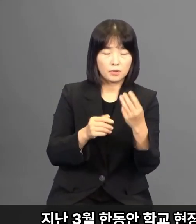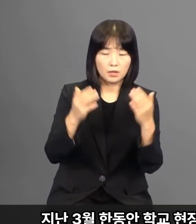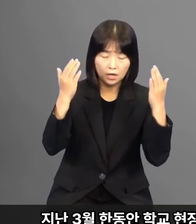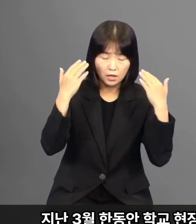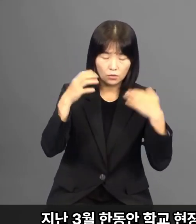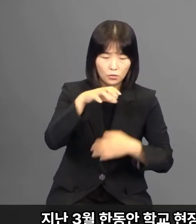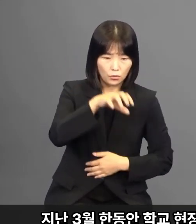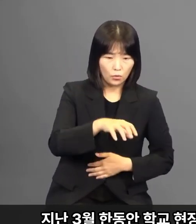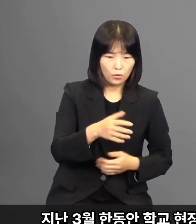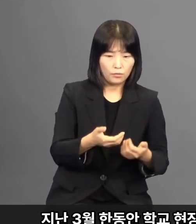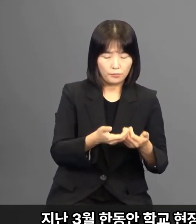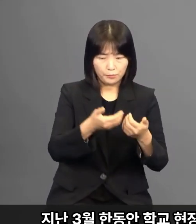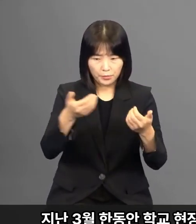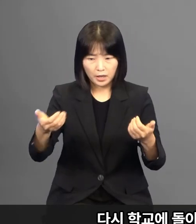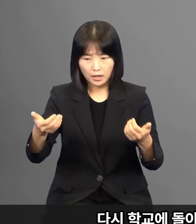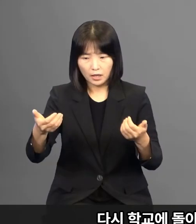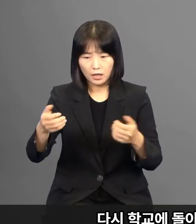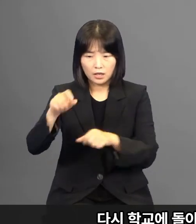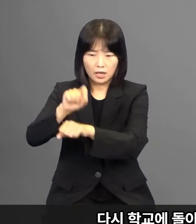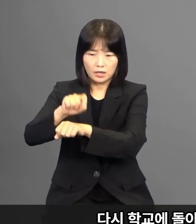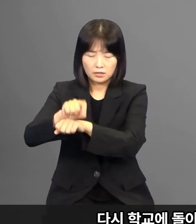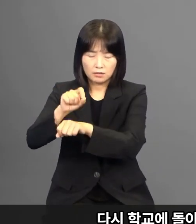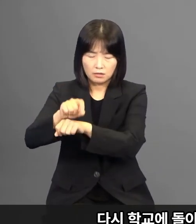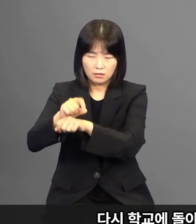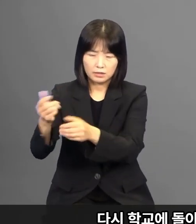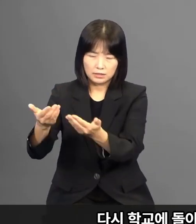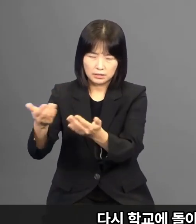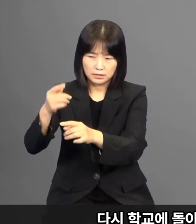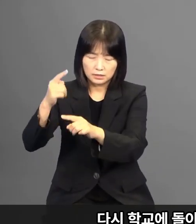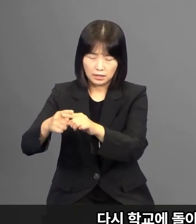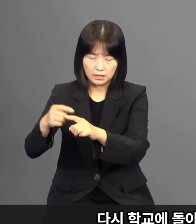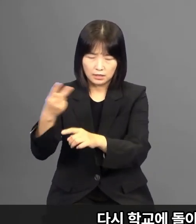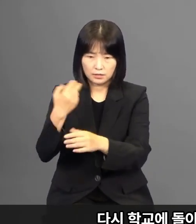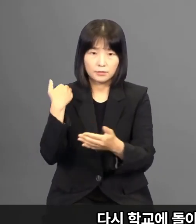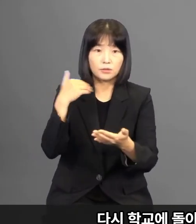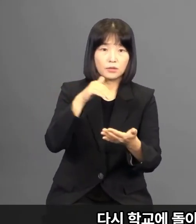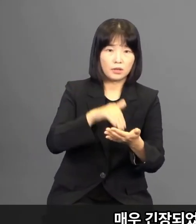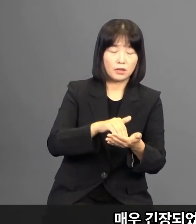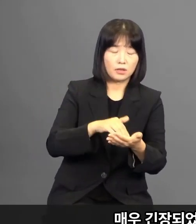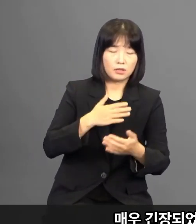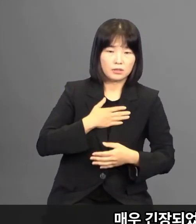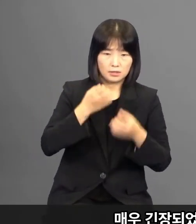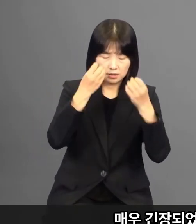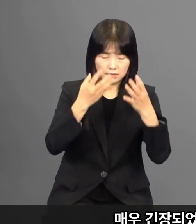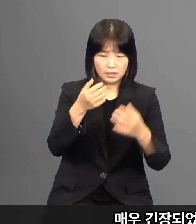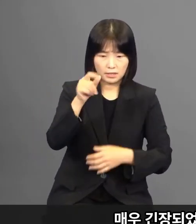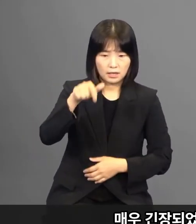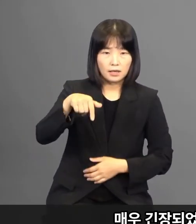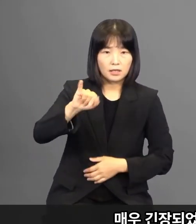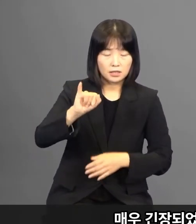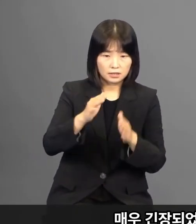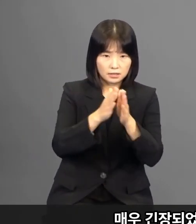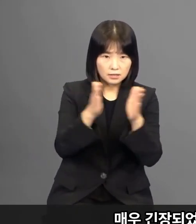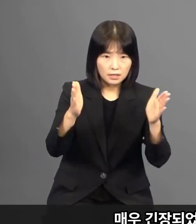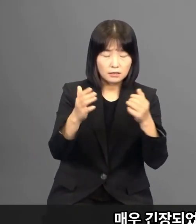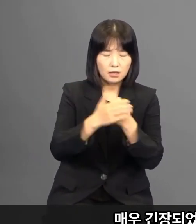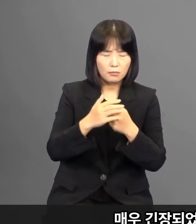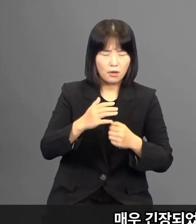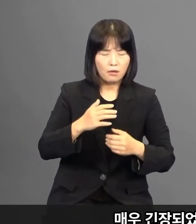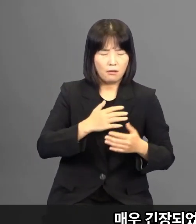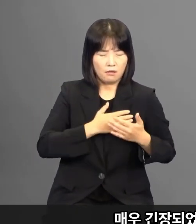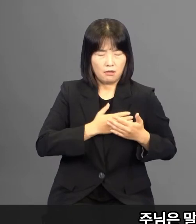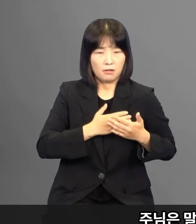떠나 교육행정기관에서 근무하다가 다시 학교에 돌아온 저는 신학기를 시작하면서 매우 긴장되었고 너무나도